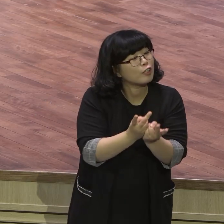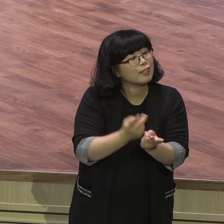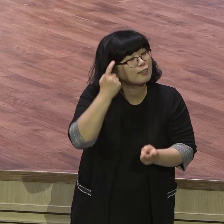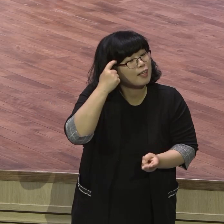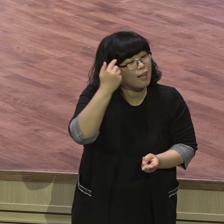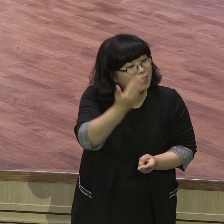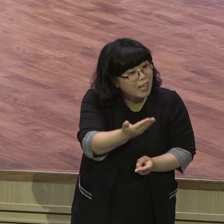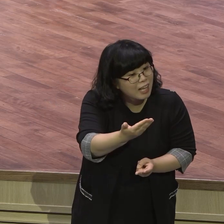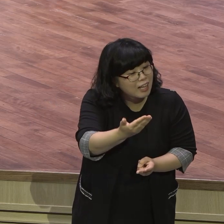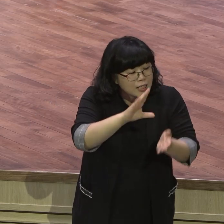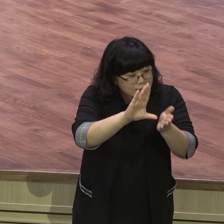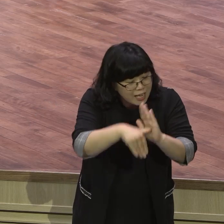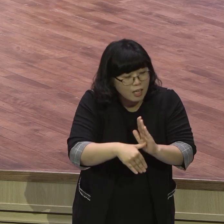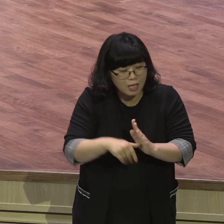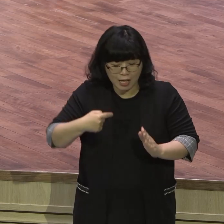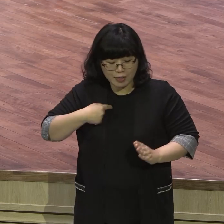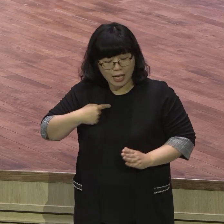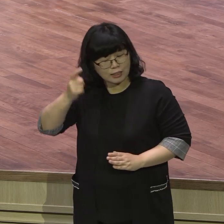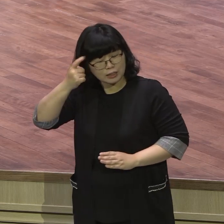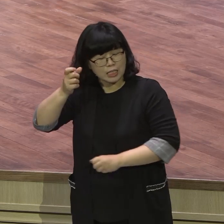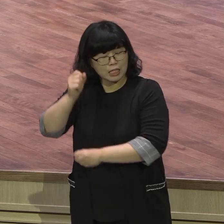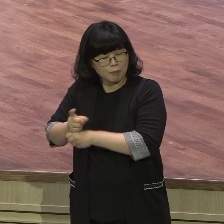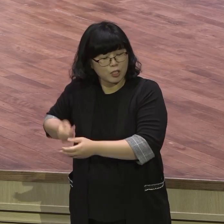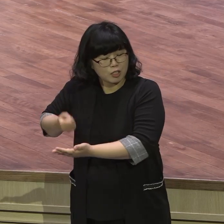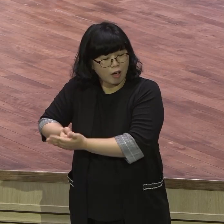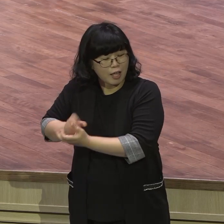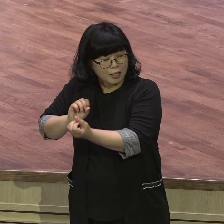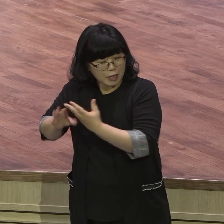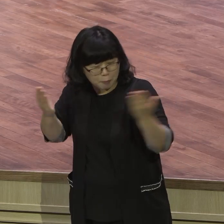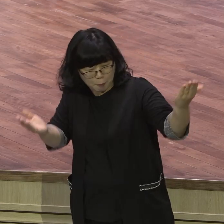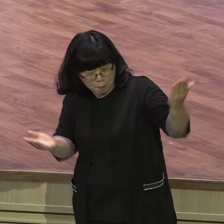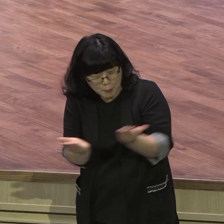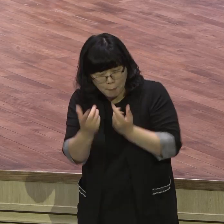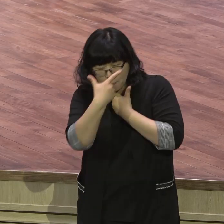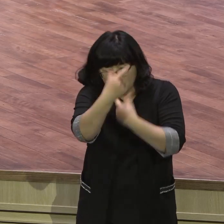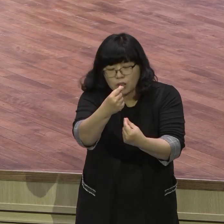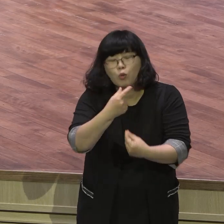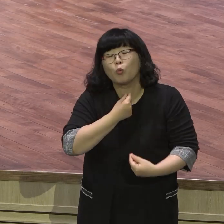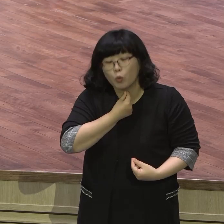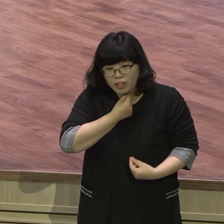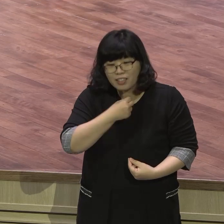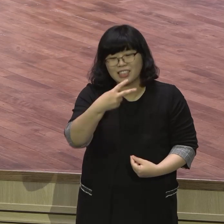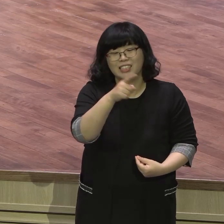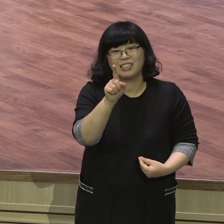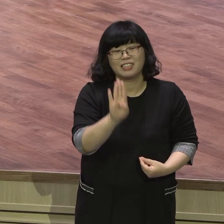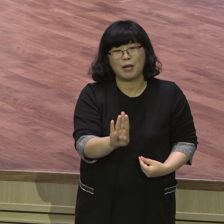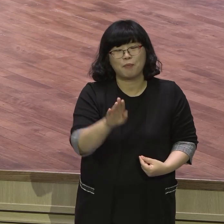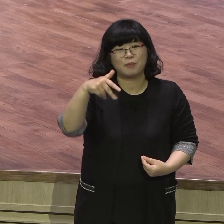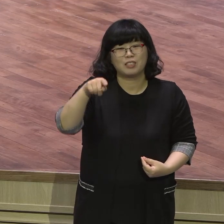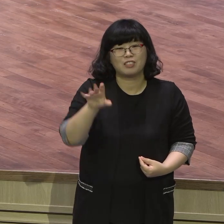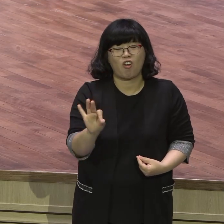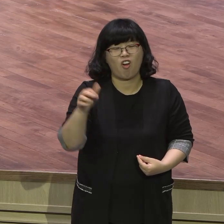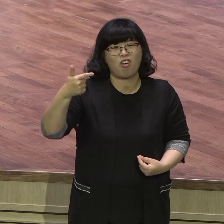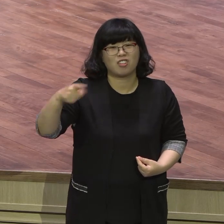제가 이 말씀드린 이유는요 우리가 신앙생활을 하면서 이미 다